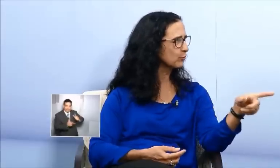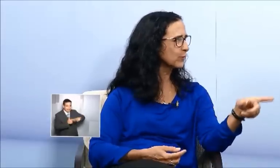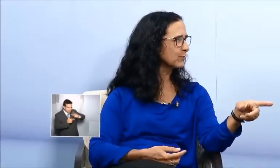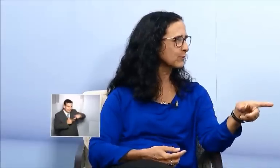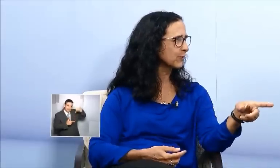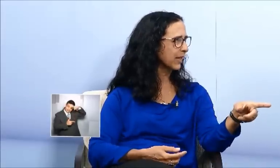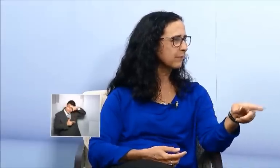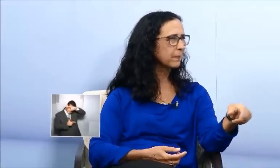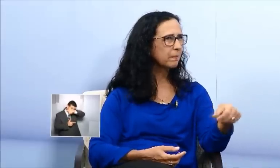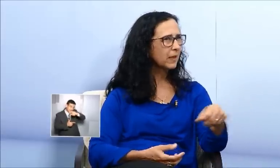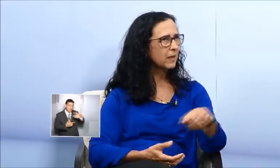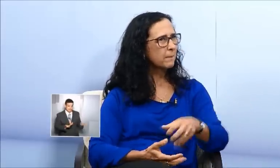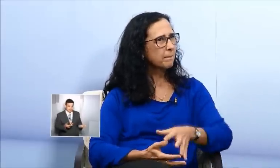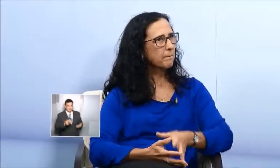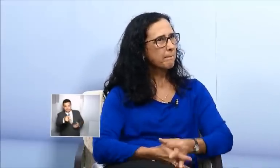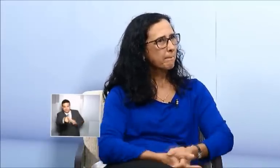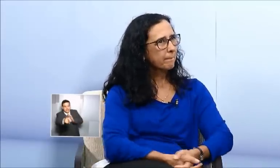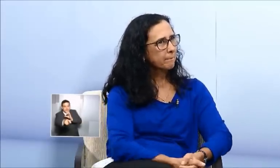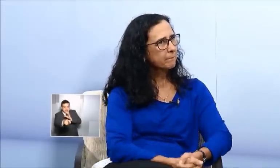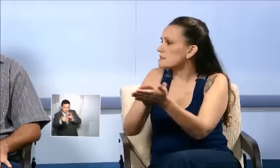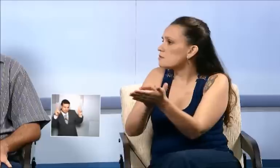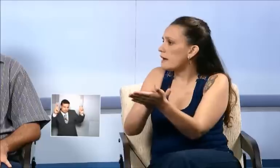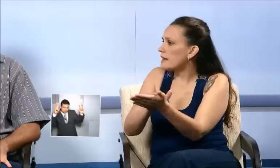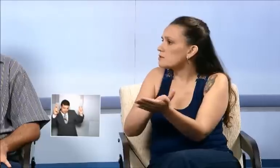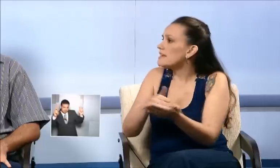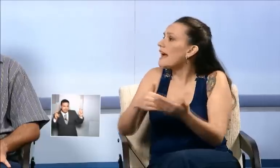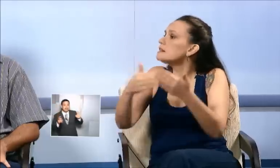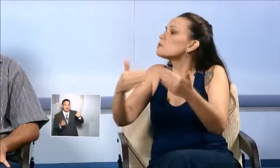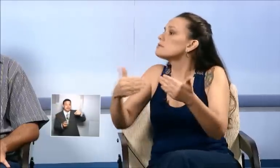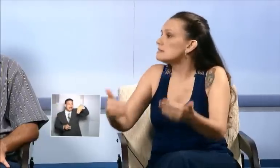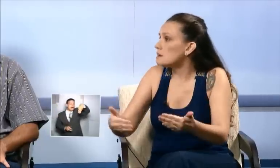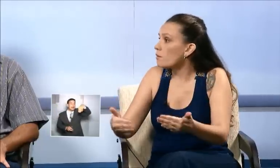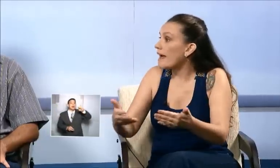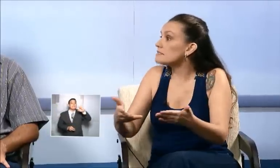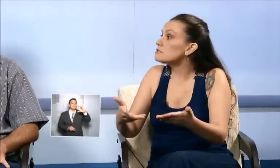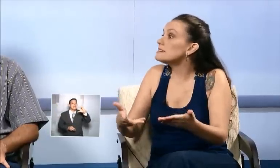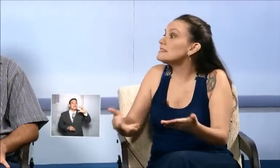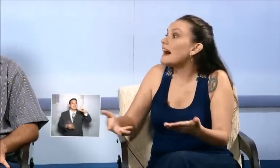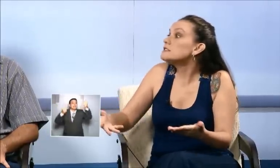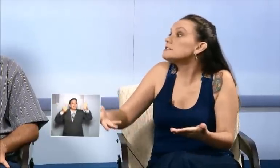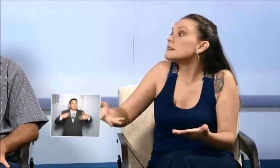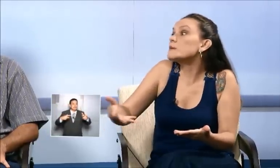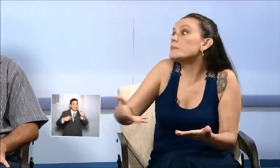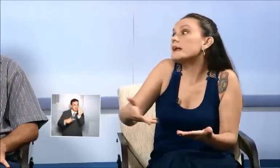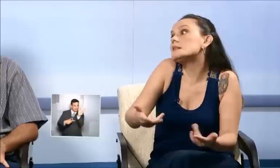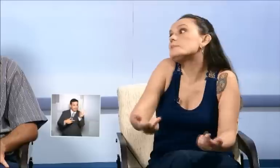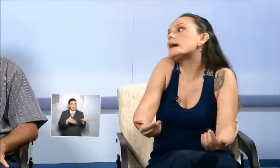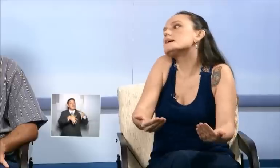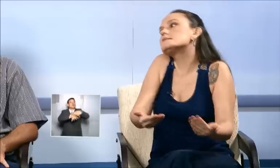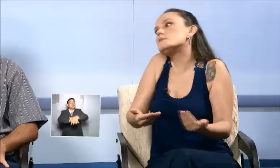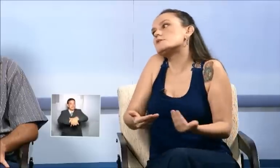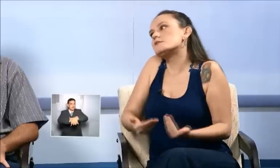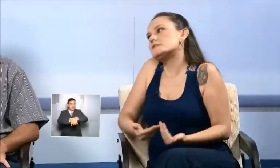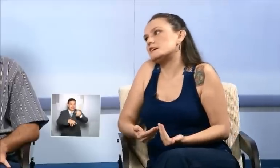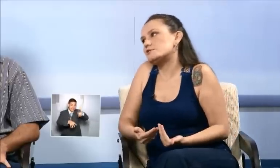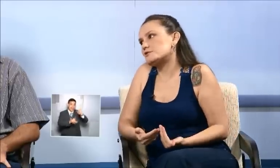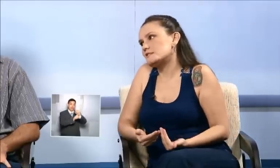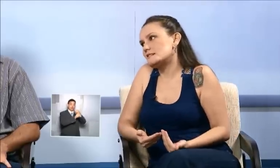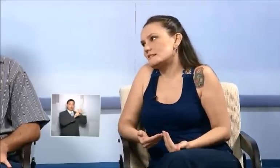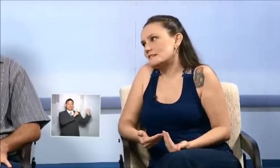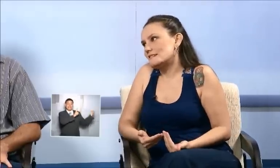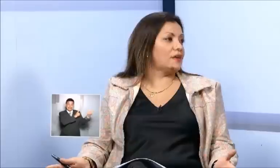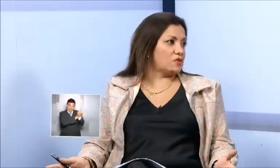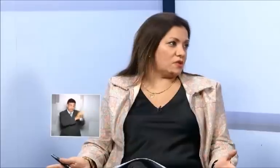sofre tudo isso. Sim, né? só fazendo um parênteses, claro. se a gente pegar na definição do MEC, o que é inclusão é a sociedade estar preparada para receber o